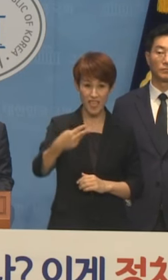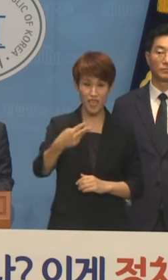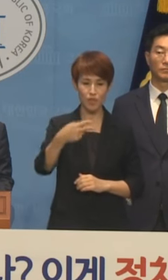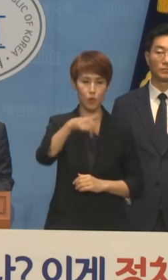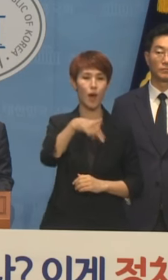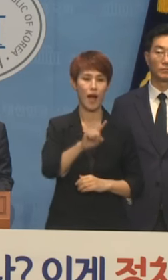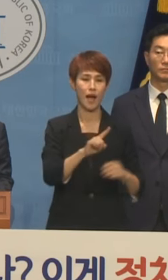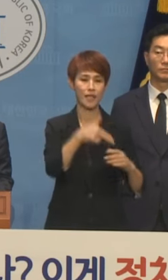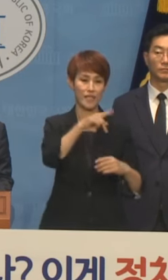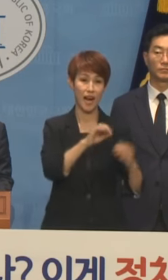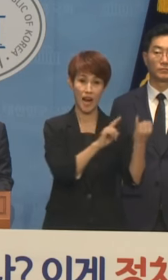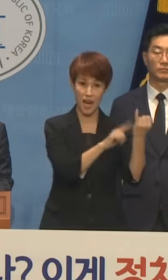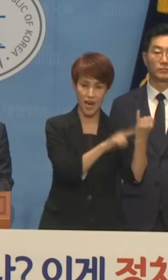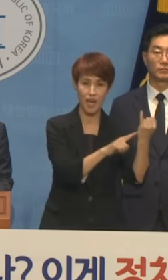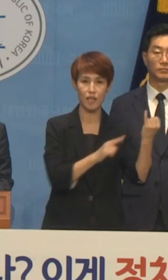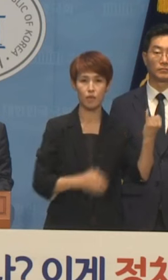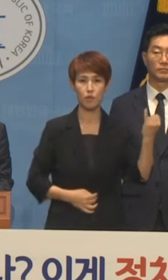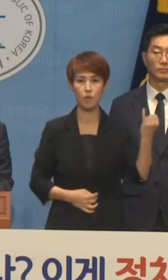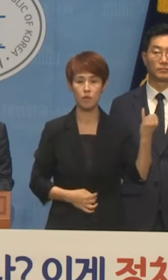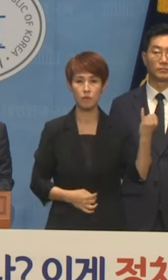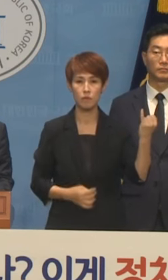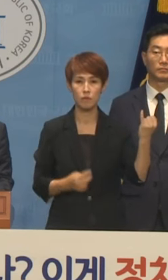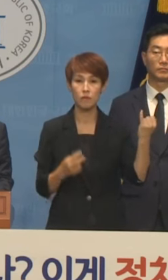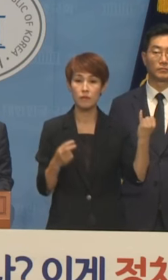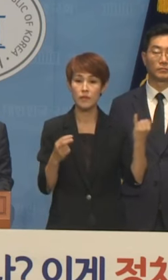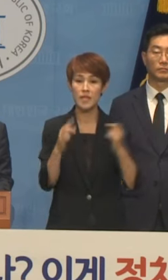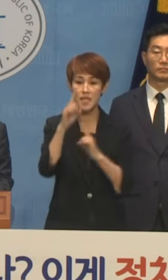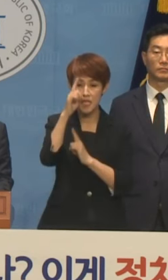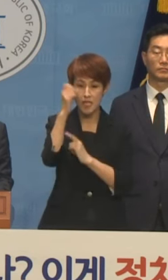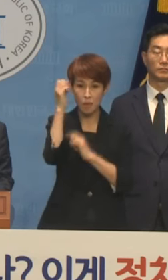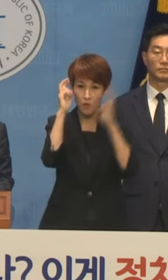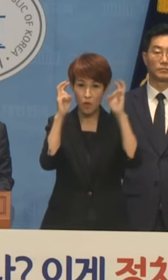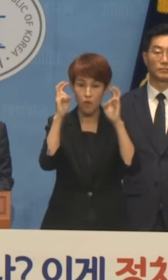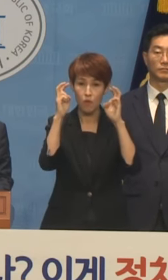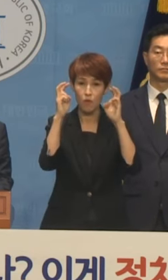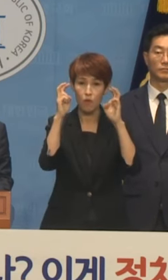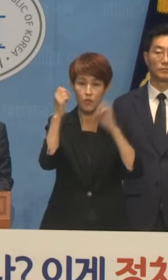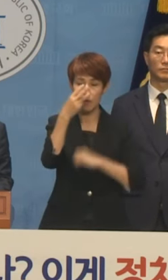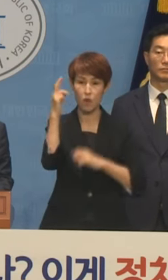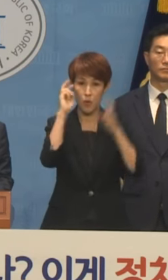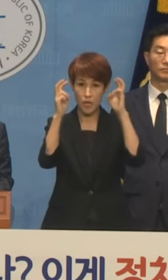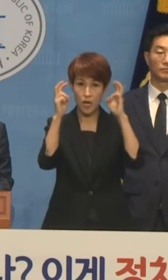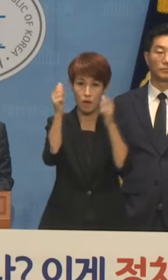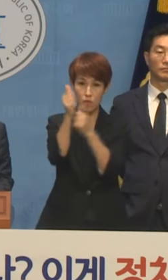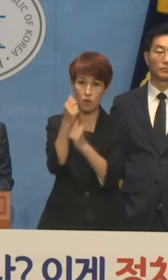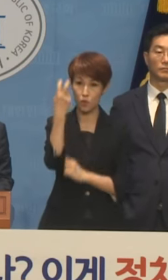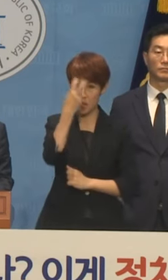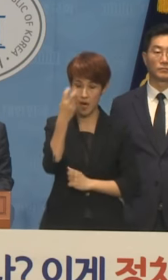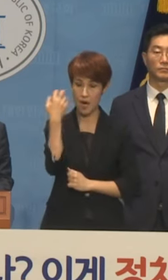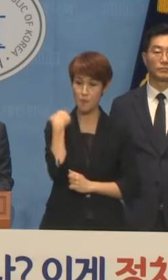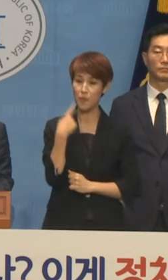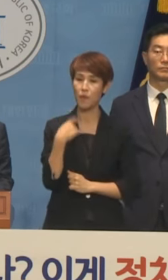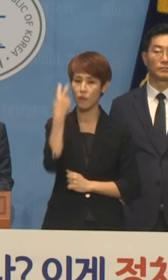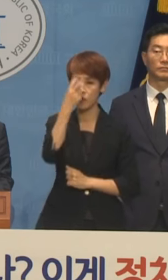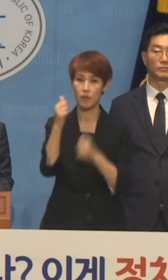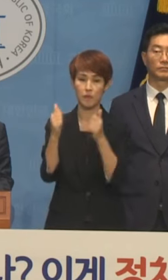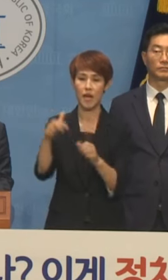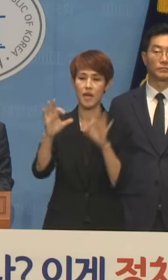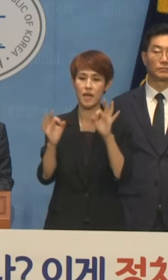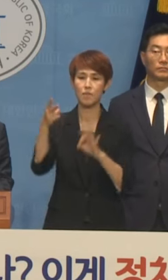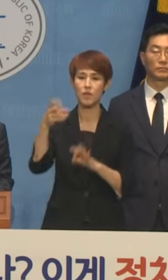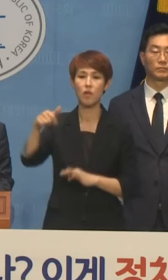장시호와 국정농단 특검팀 출신으로 이재용 삼성그룹 부회장의 수사 및 재판을 담당했던